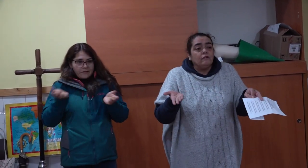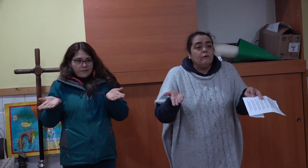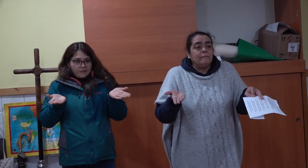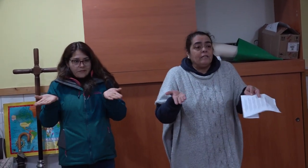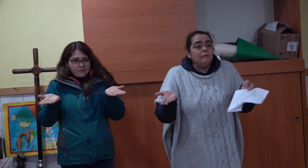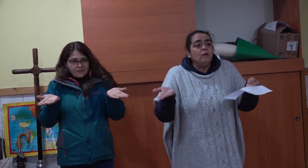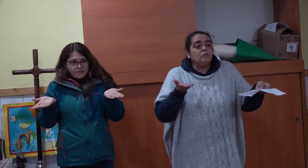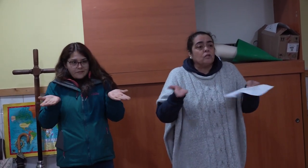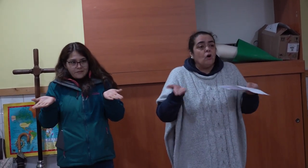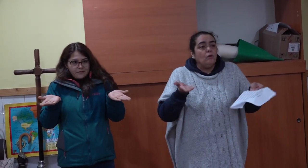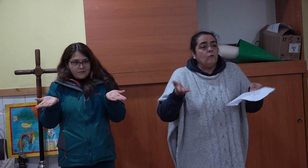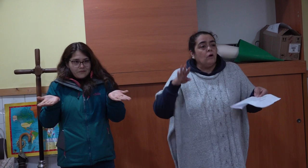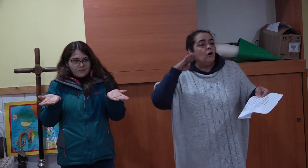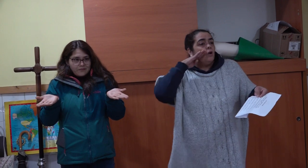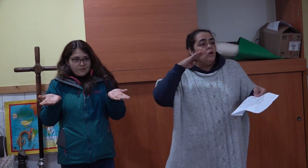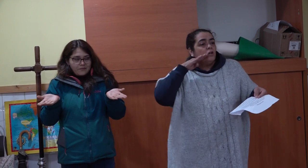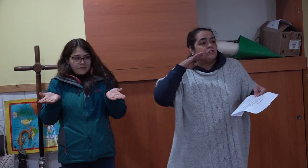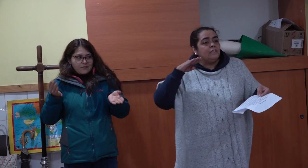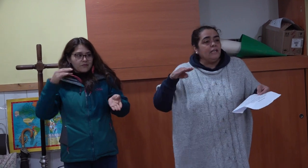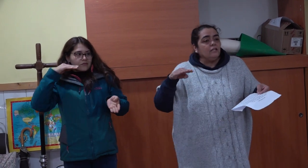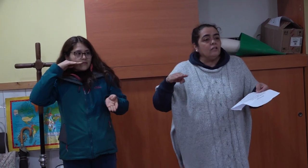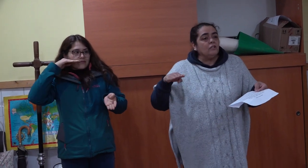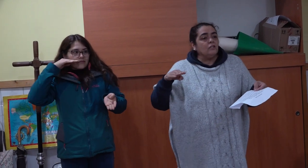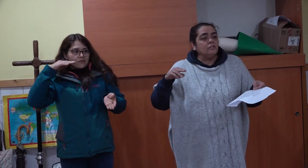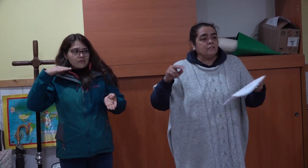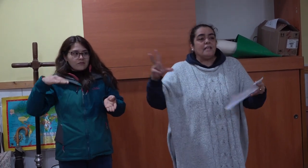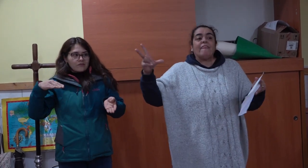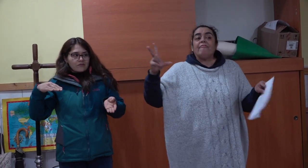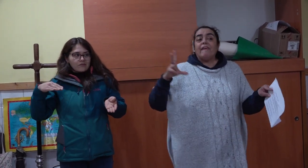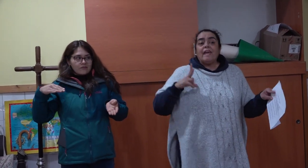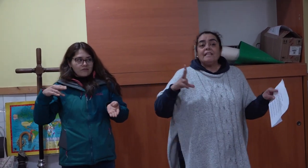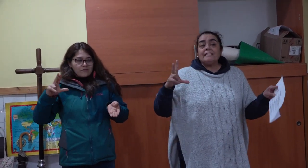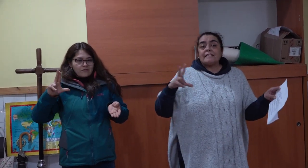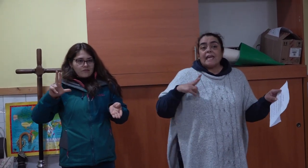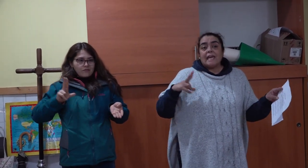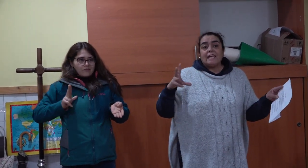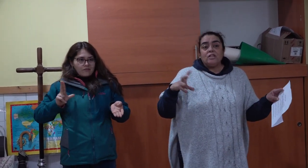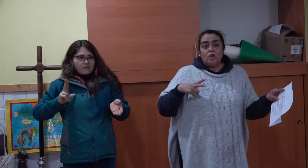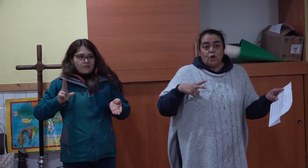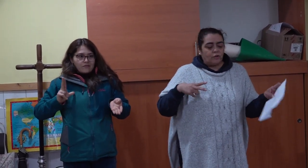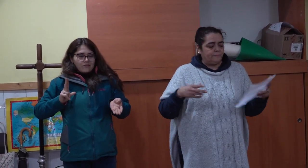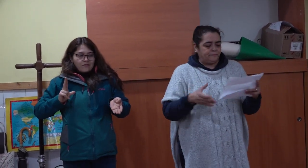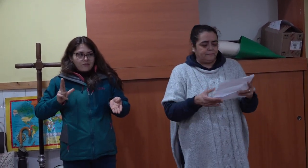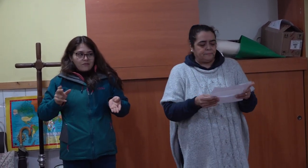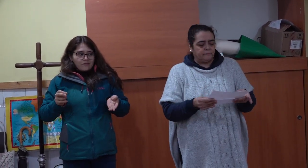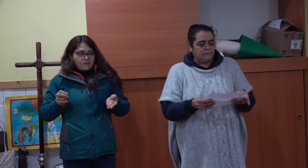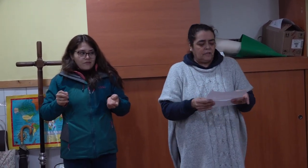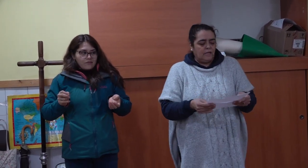Como, de nuevo repetimos, como los niños del